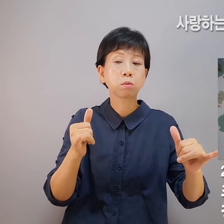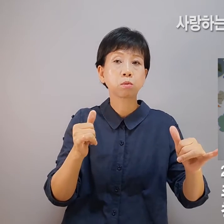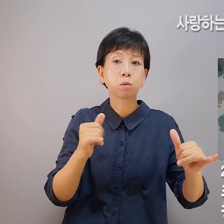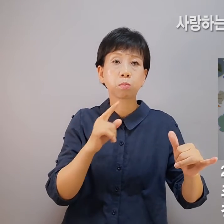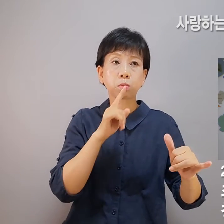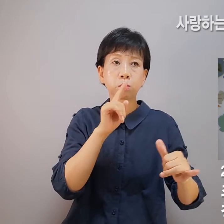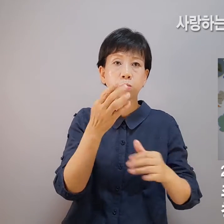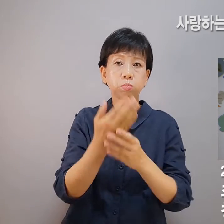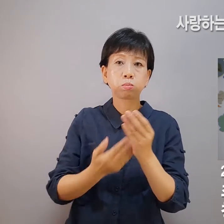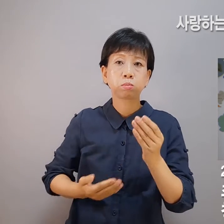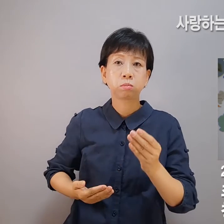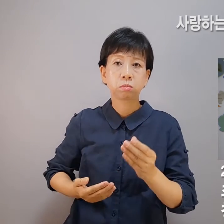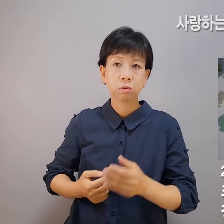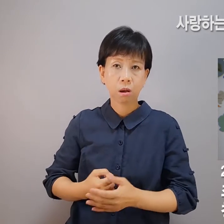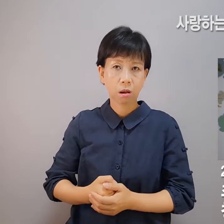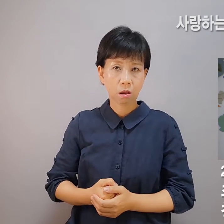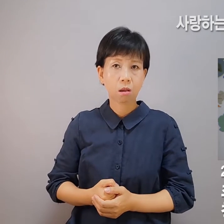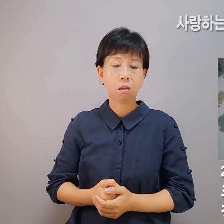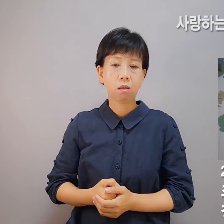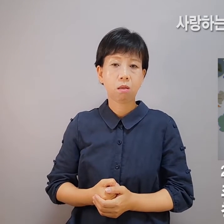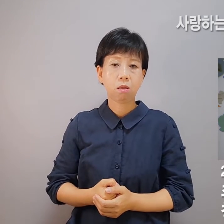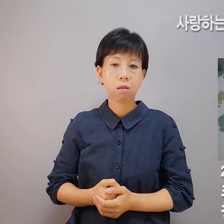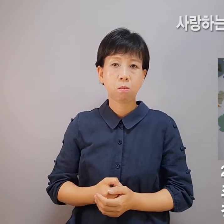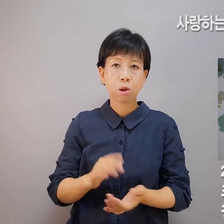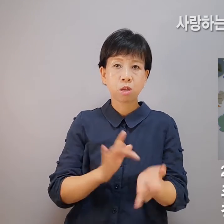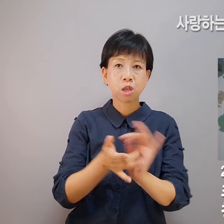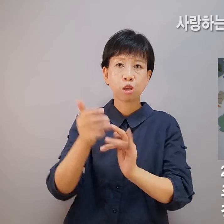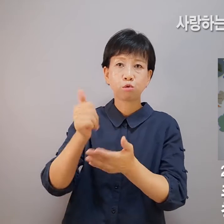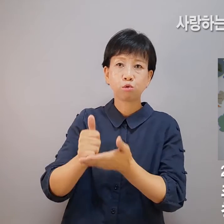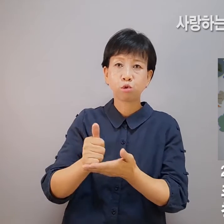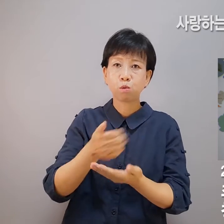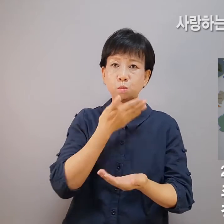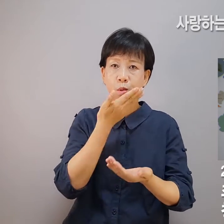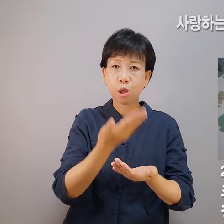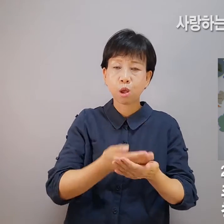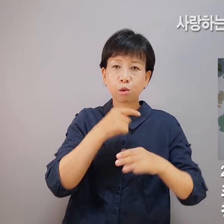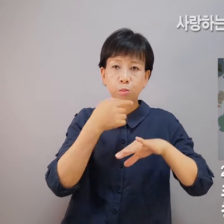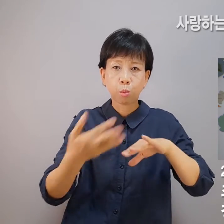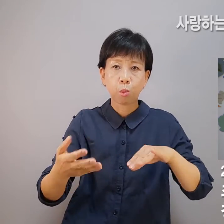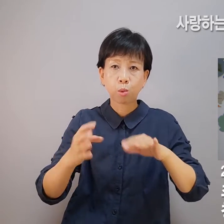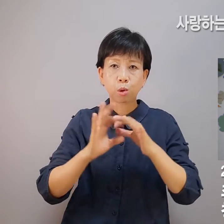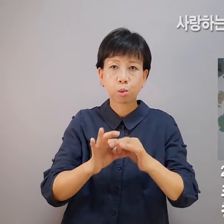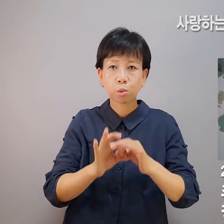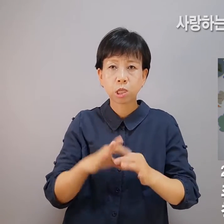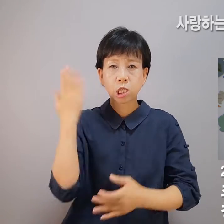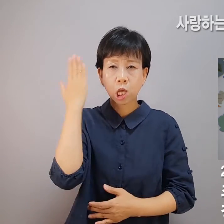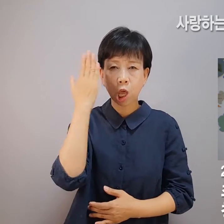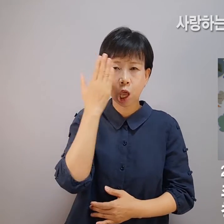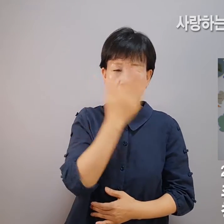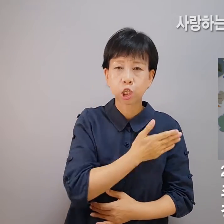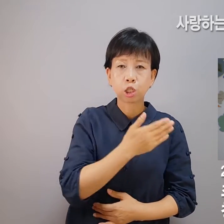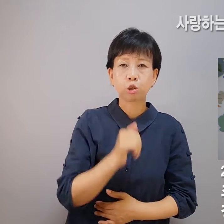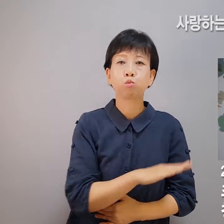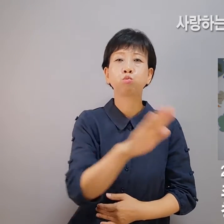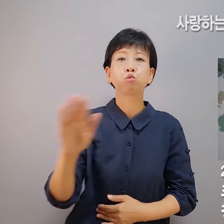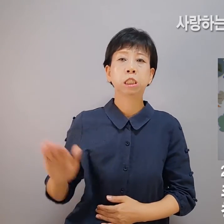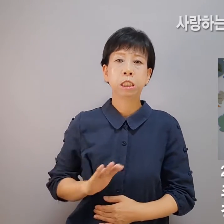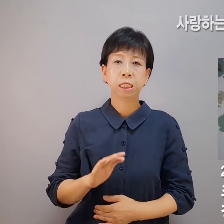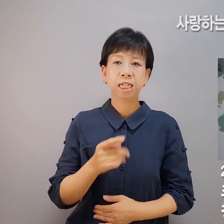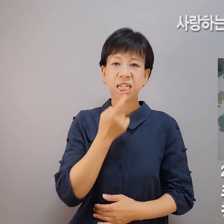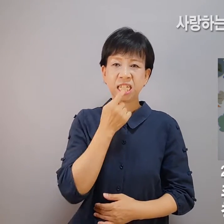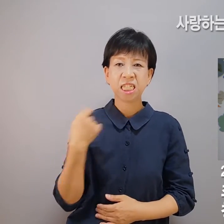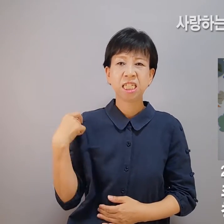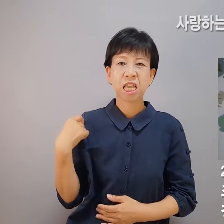한마디 더 하는 거죠. 예수님의 보혈로 깨끗게 되는 우리가 성경에도 나왔잖아요. 흰색을